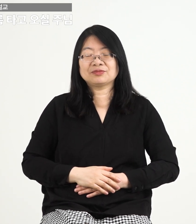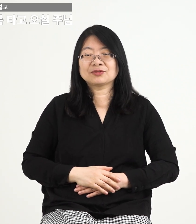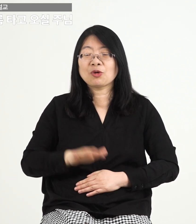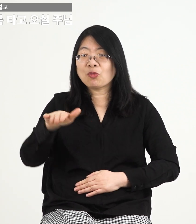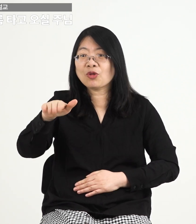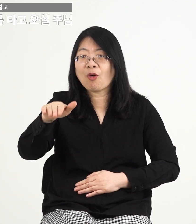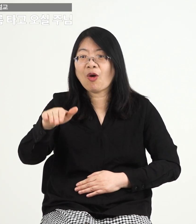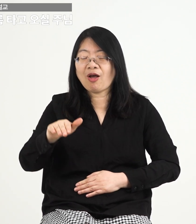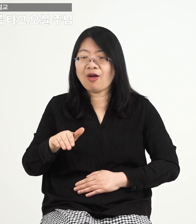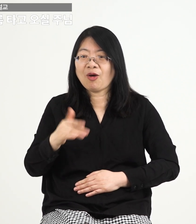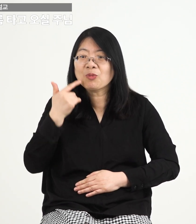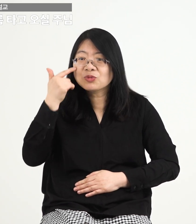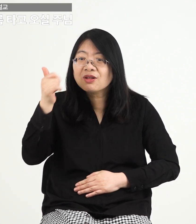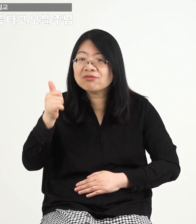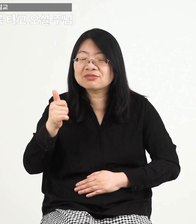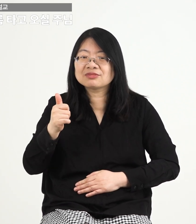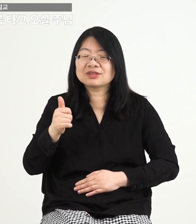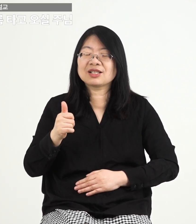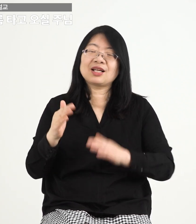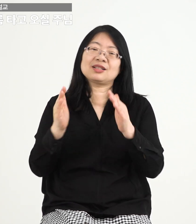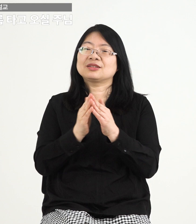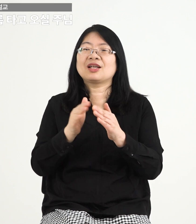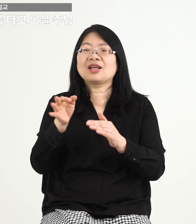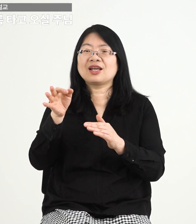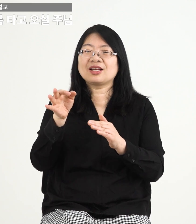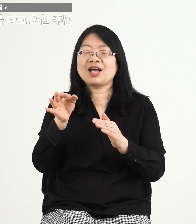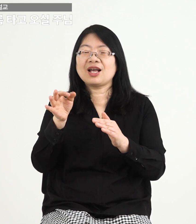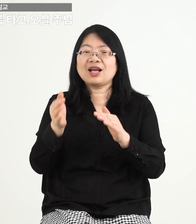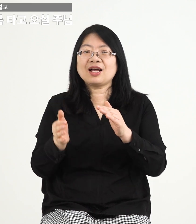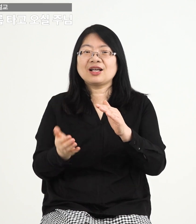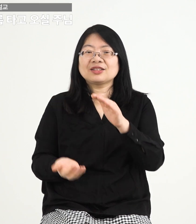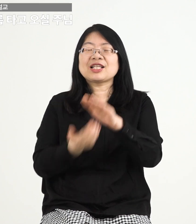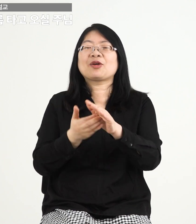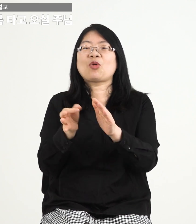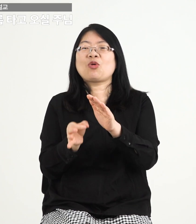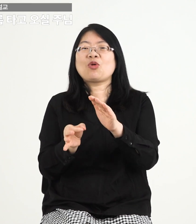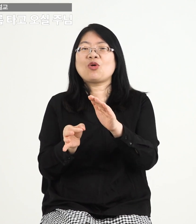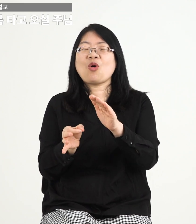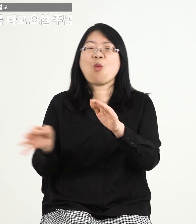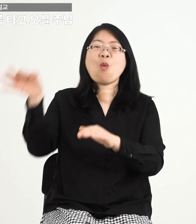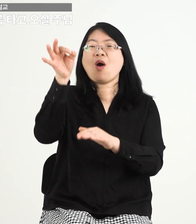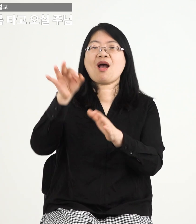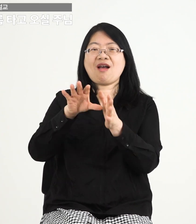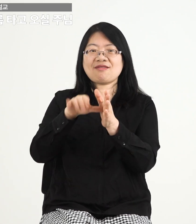그런데 그때가 목사님 집값이 최고점을 찍을 때입니다.